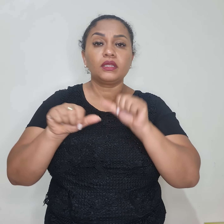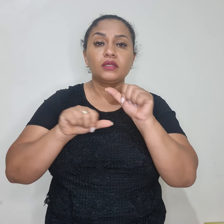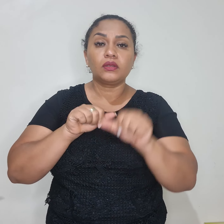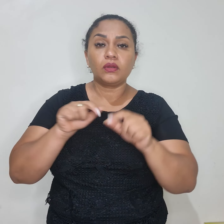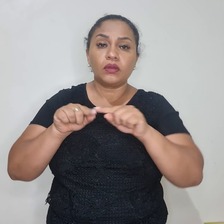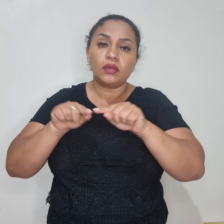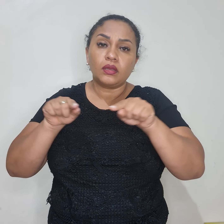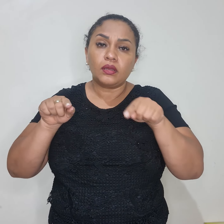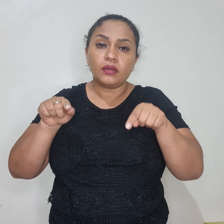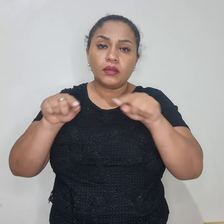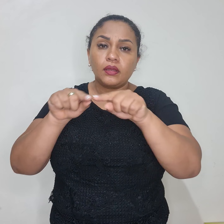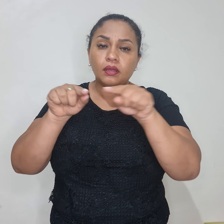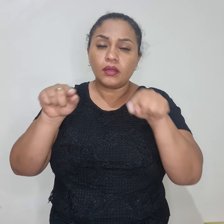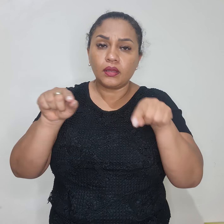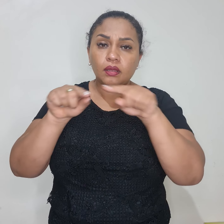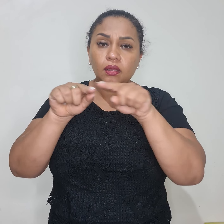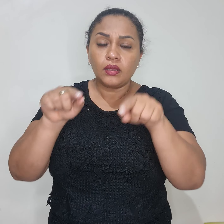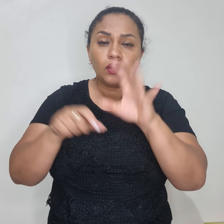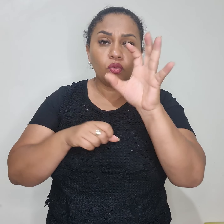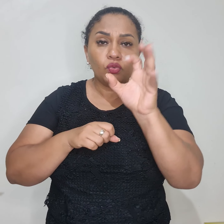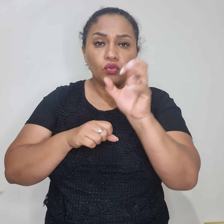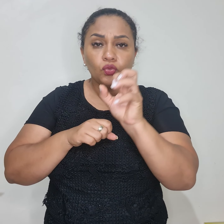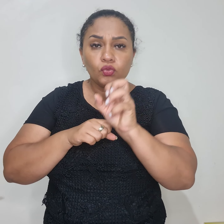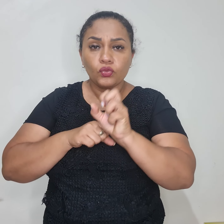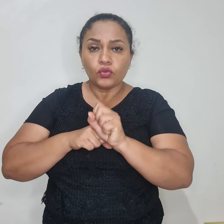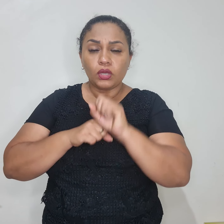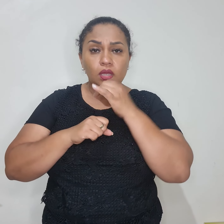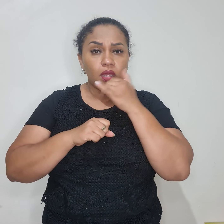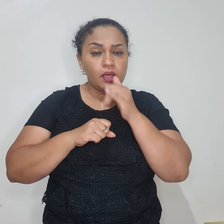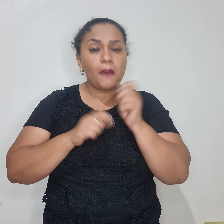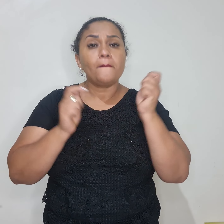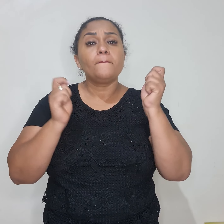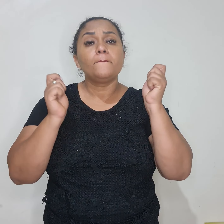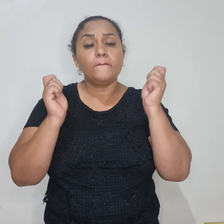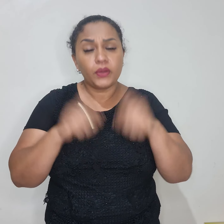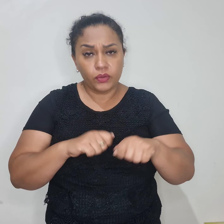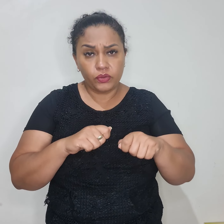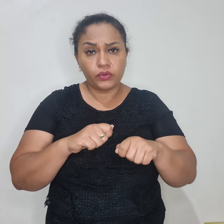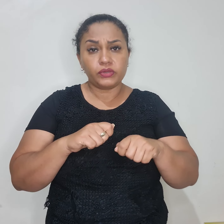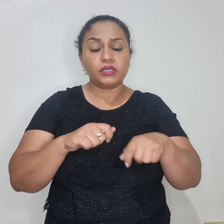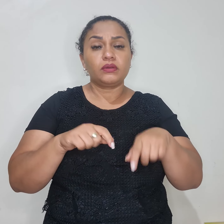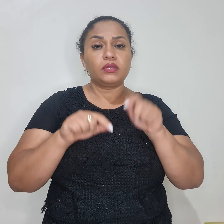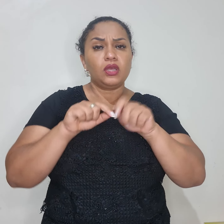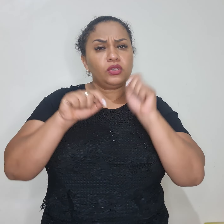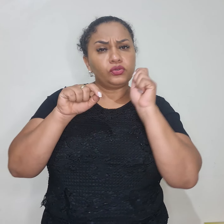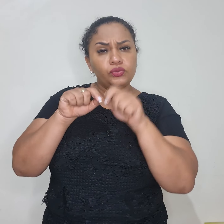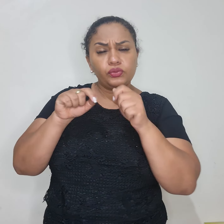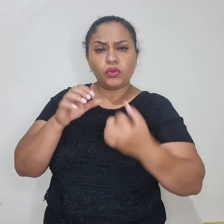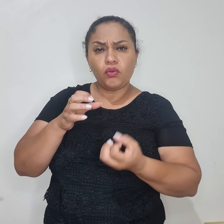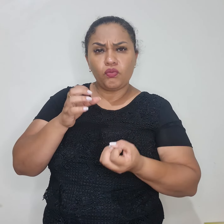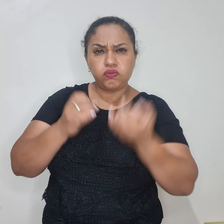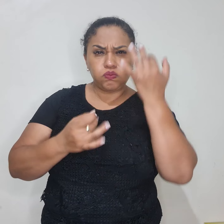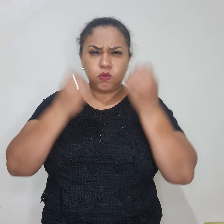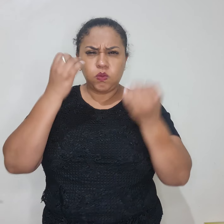ele acaba absorvendo energia. Essa energia pode ser a queima, por exemplo, do combustível. Quando há queima,